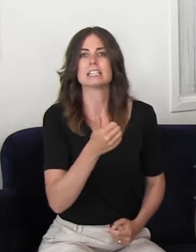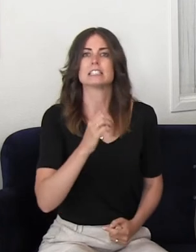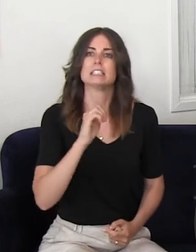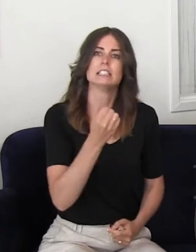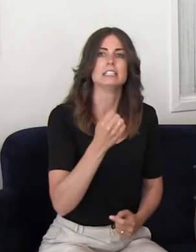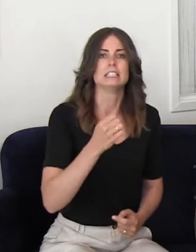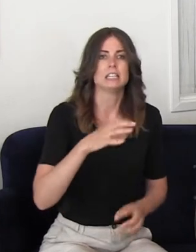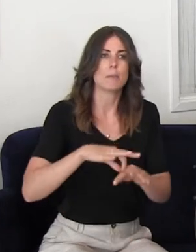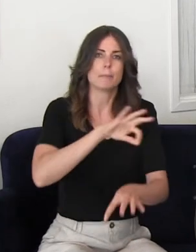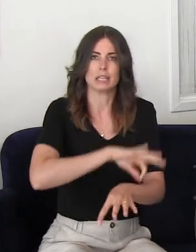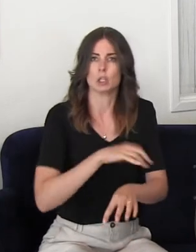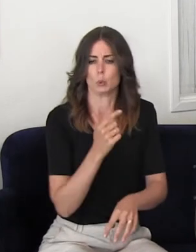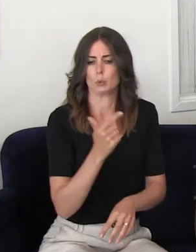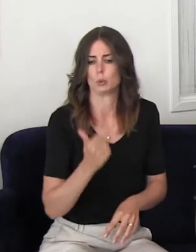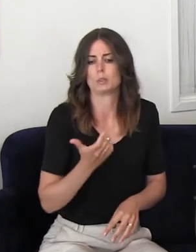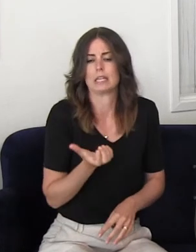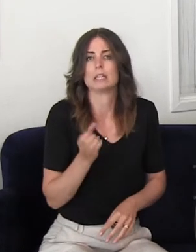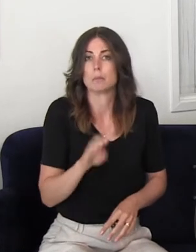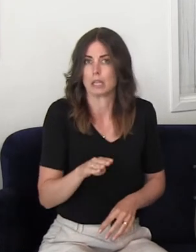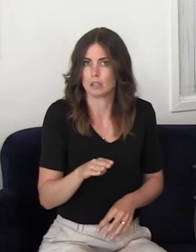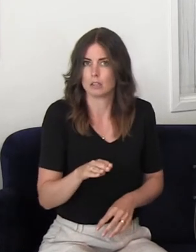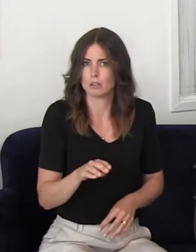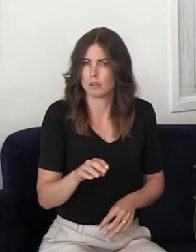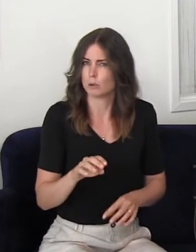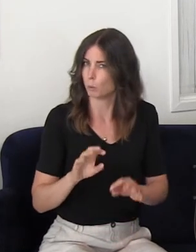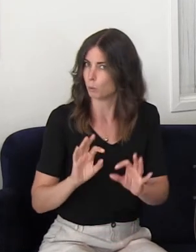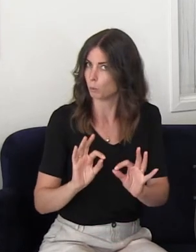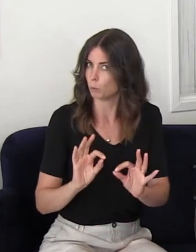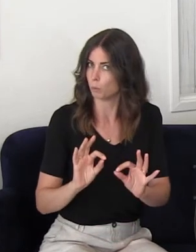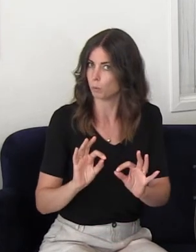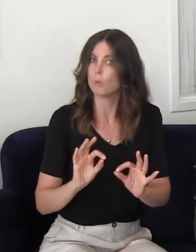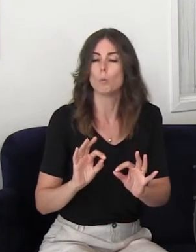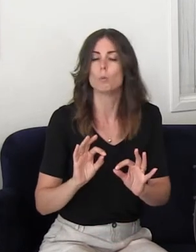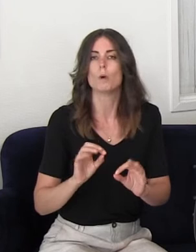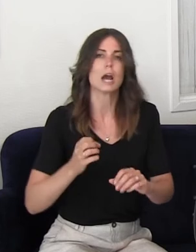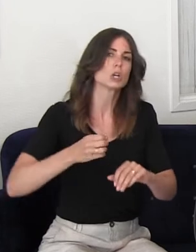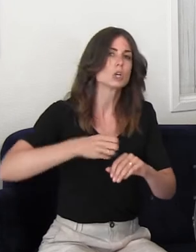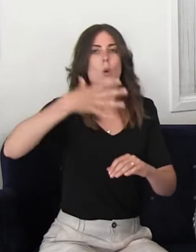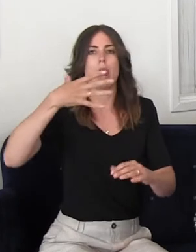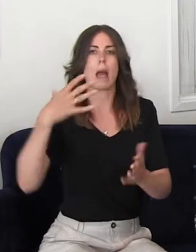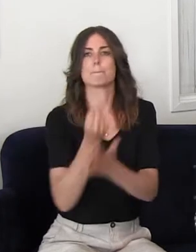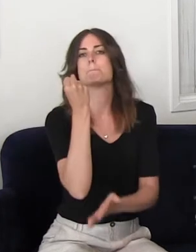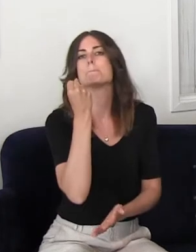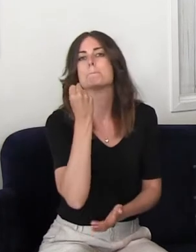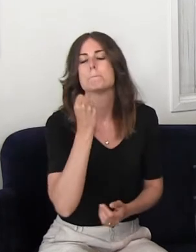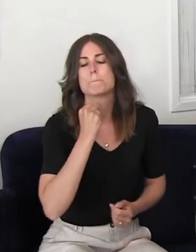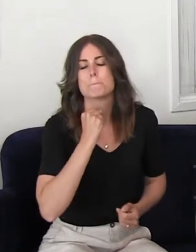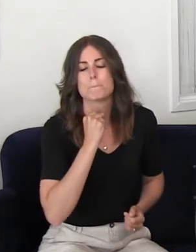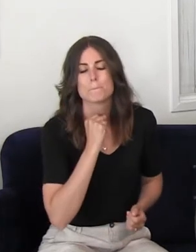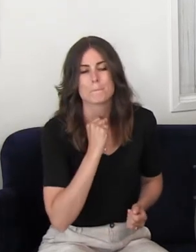77 centimeter. Hur gick det, tror ni? Han tog upp den.